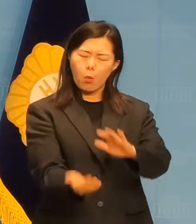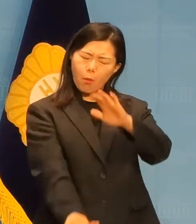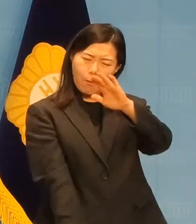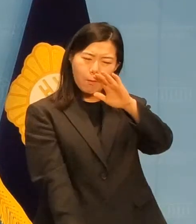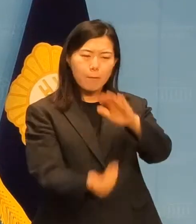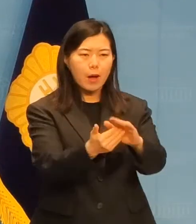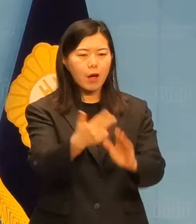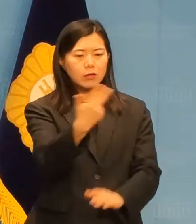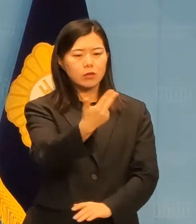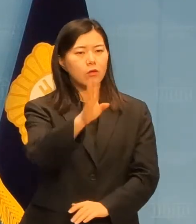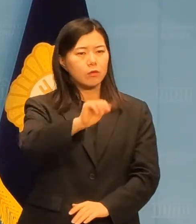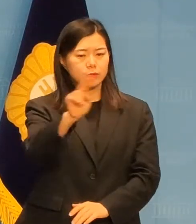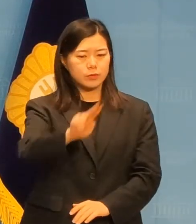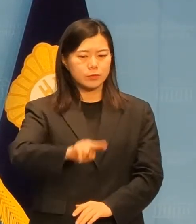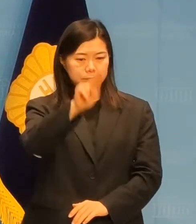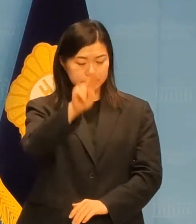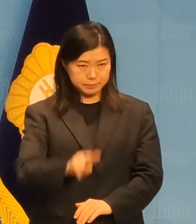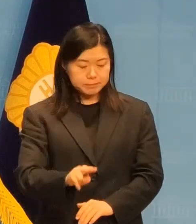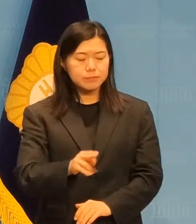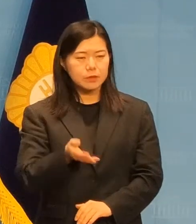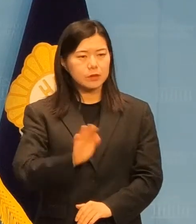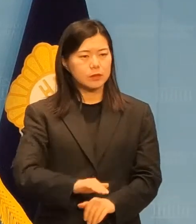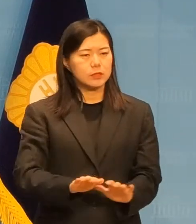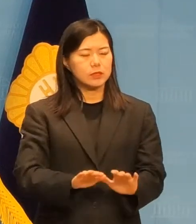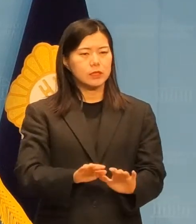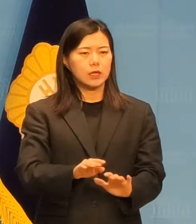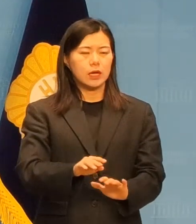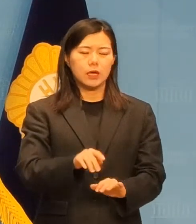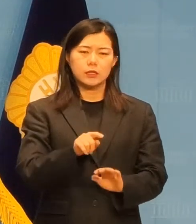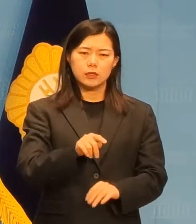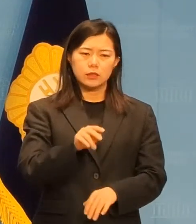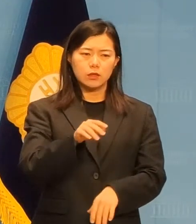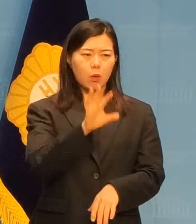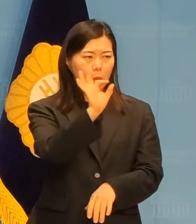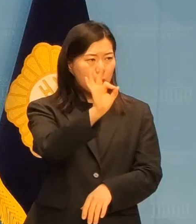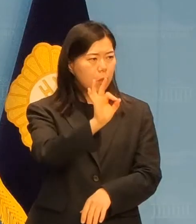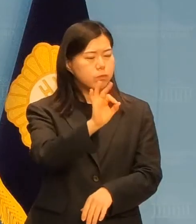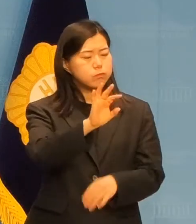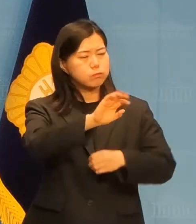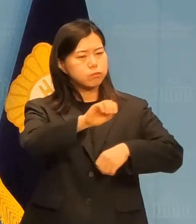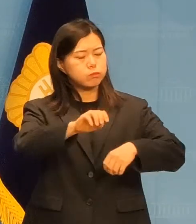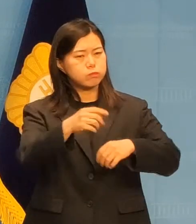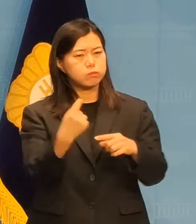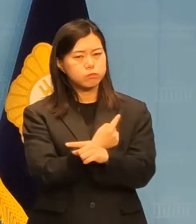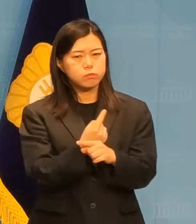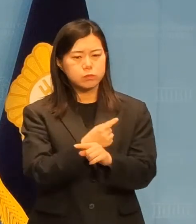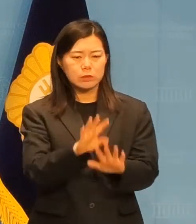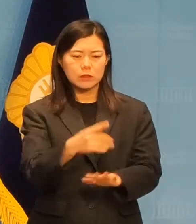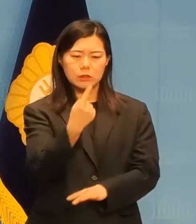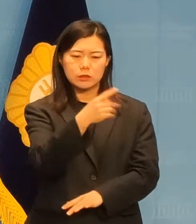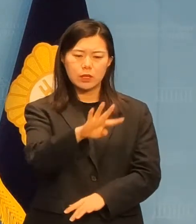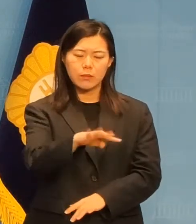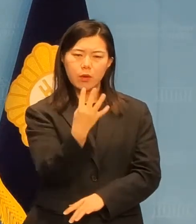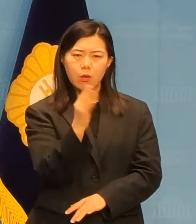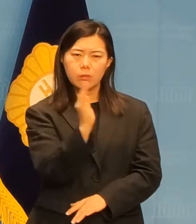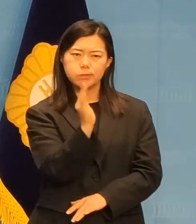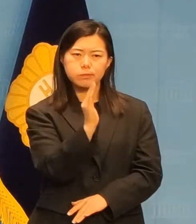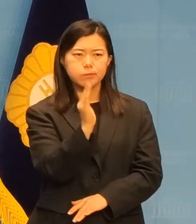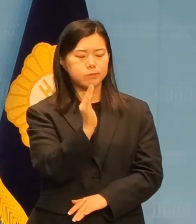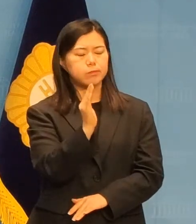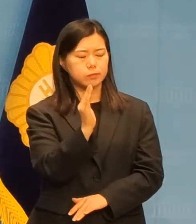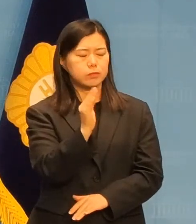달러를 돌파했다고 하지만 환율 문제가 1,400원대 중반에 이르는 안타까운 일들이